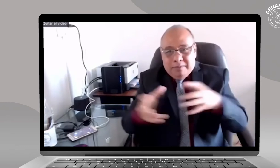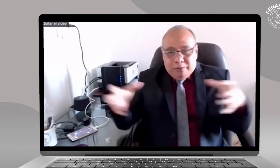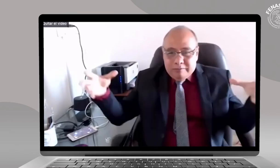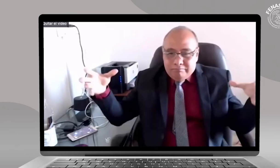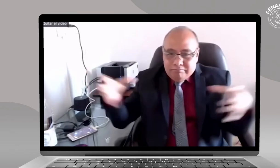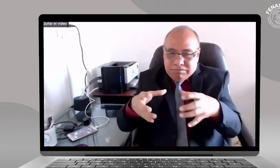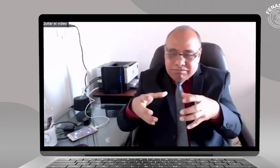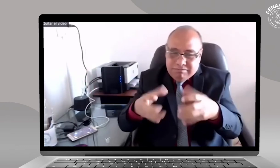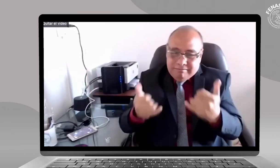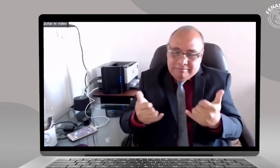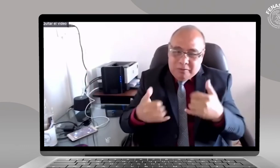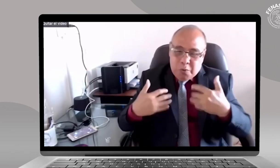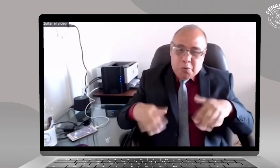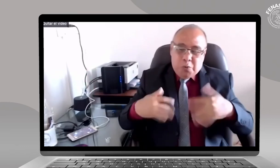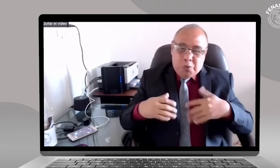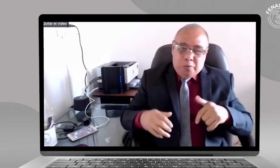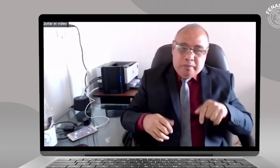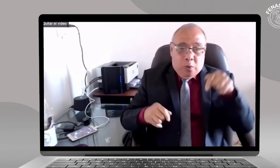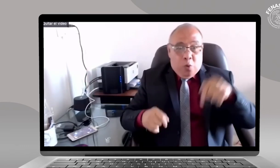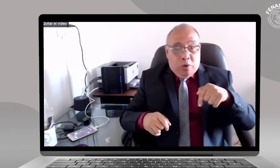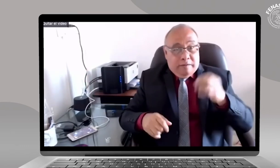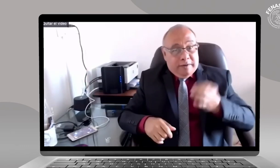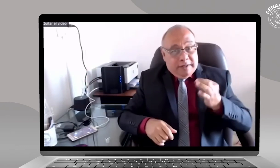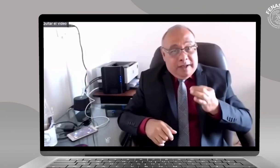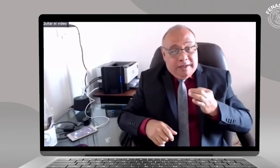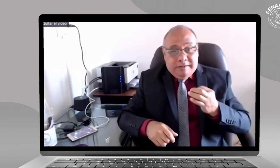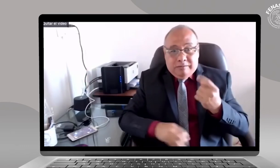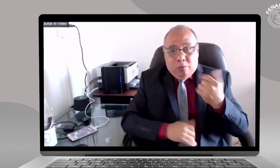Me alegra mucho participar en este día histórico.